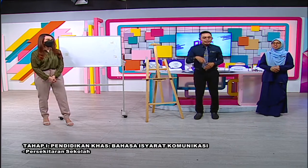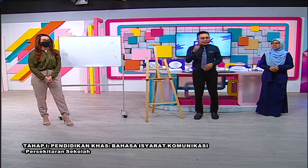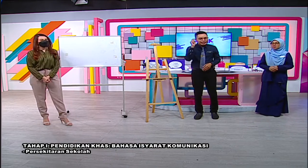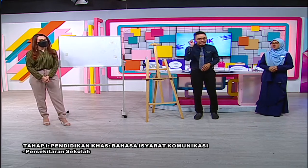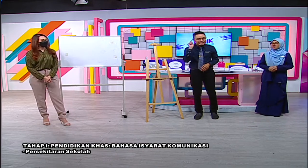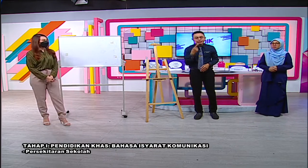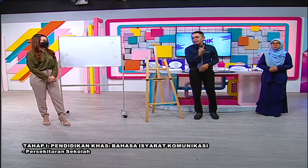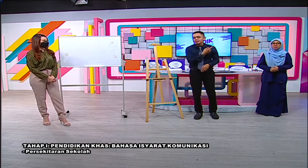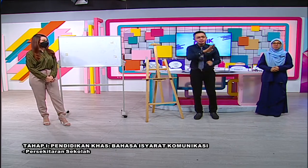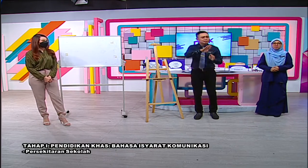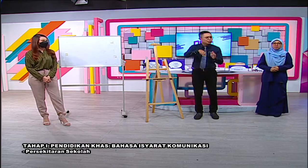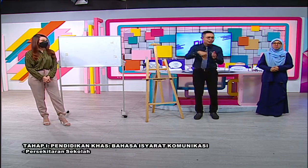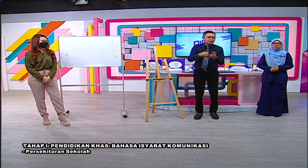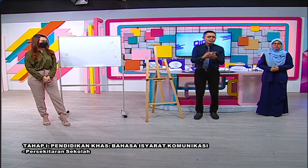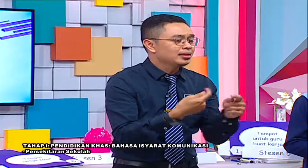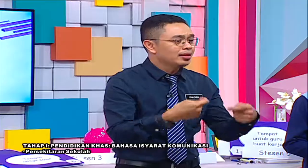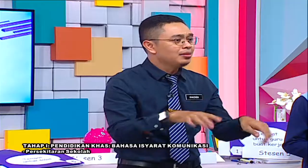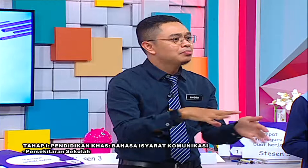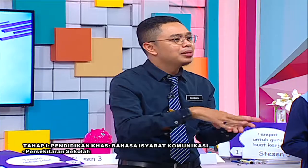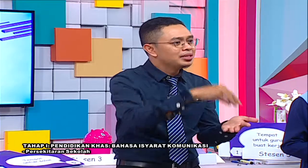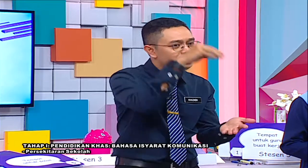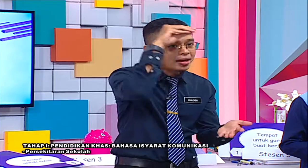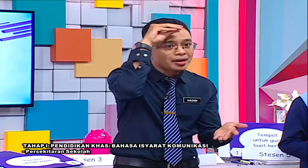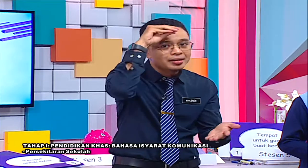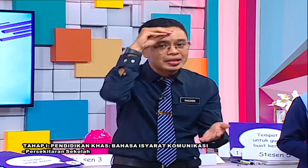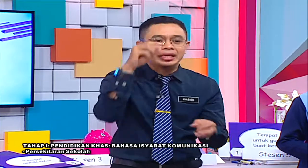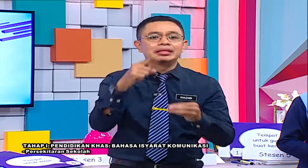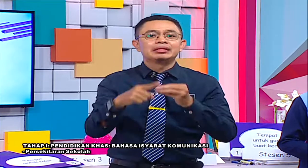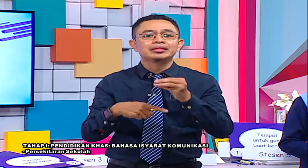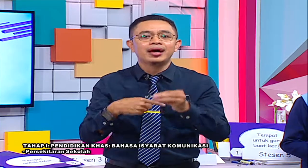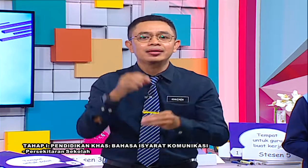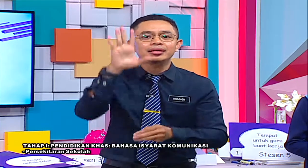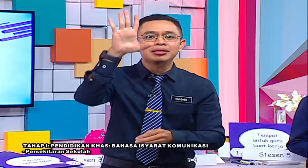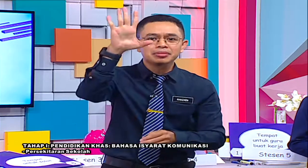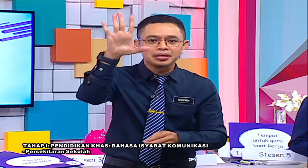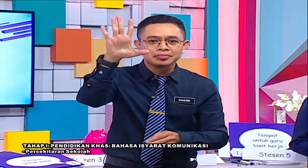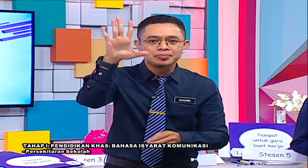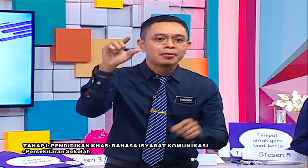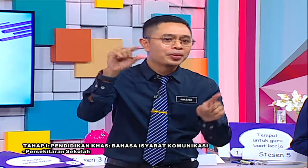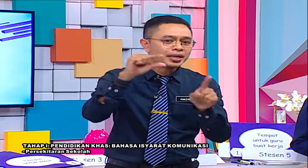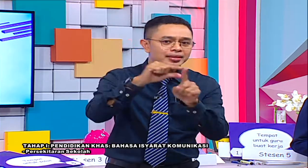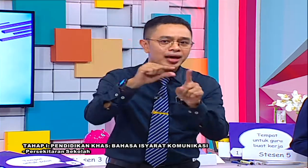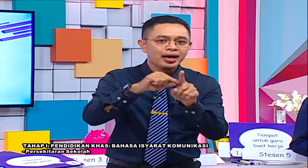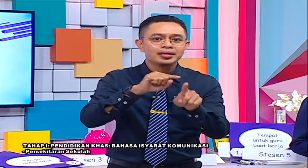tadi kita semua telah belajar tentang lima perkataan di